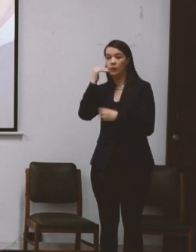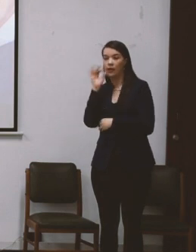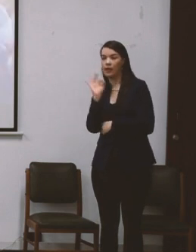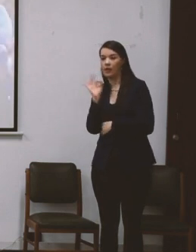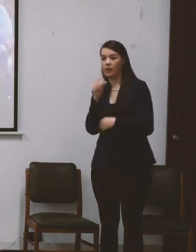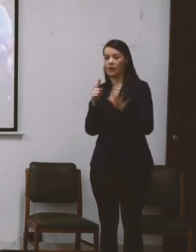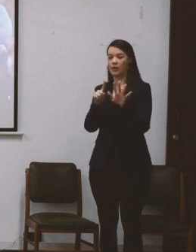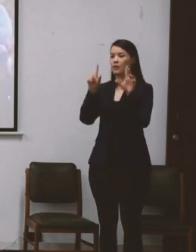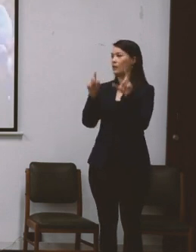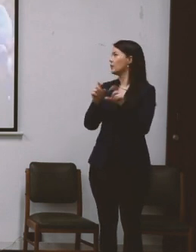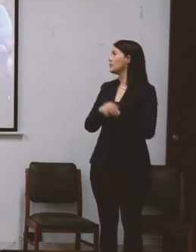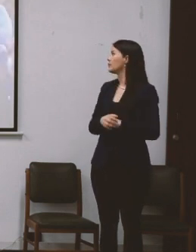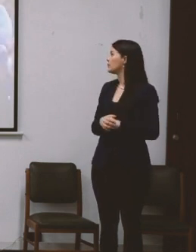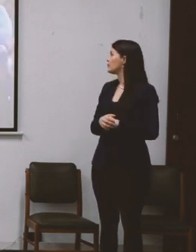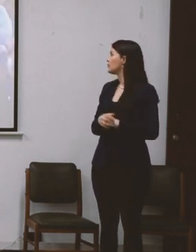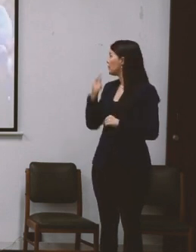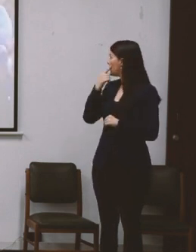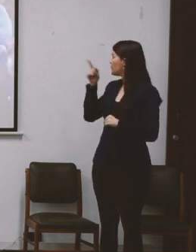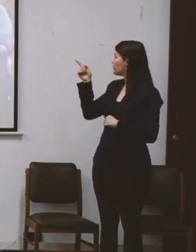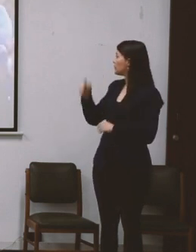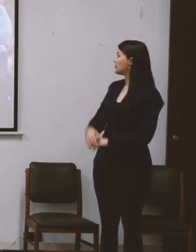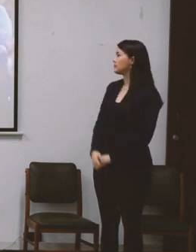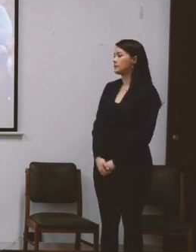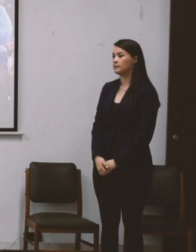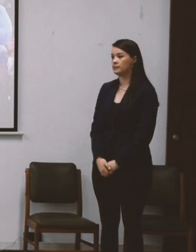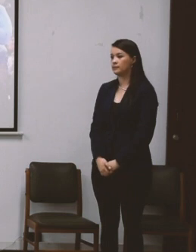siguiente. Esto se hizo así, viral, ¿no?